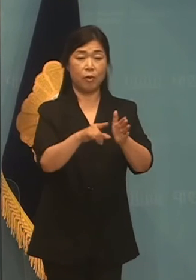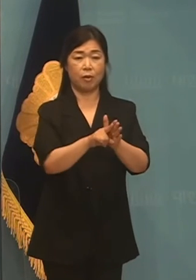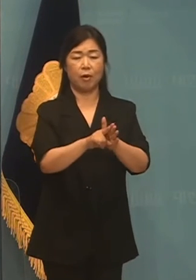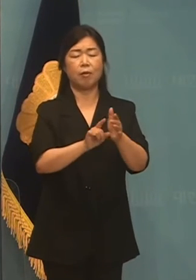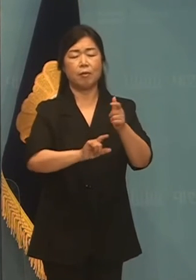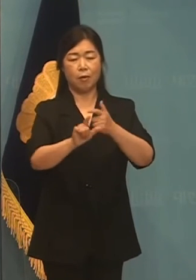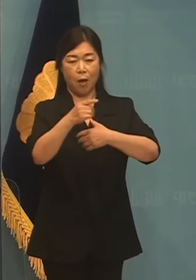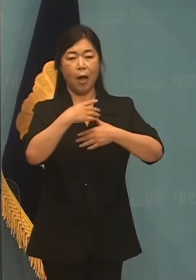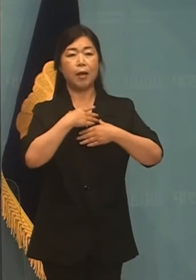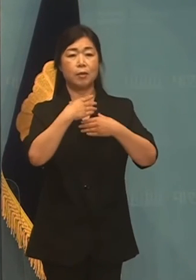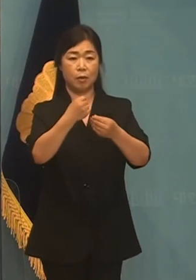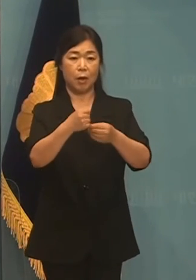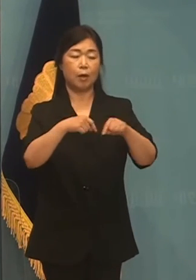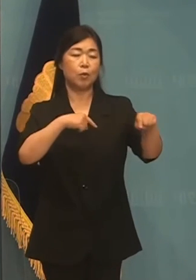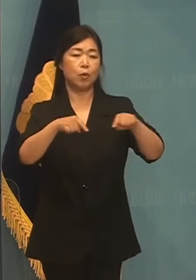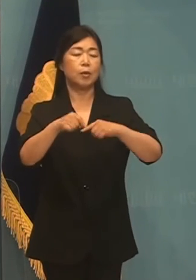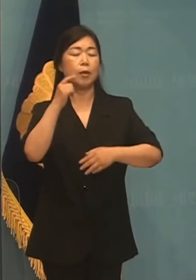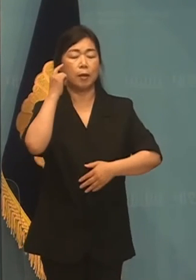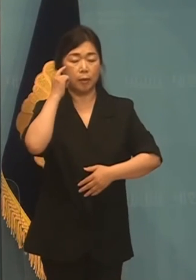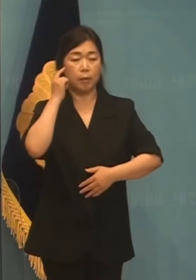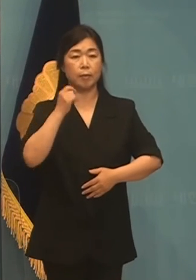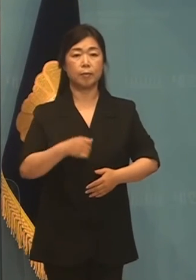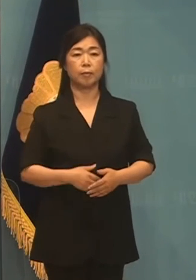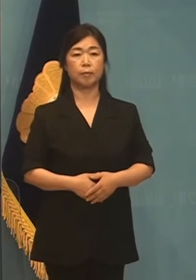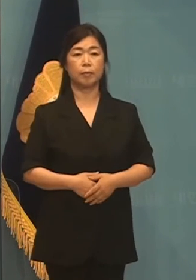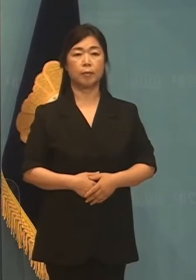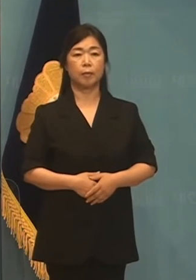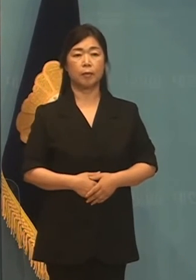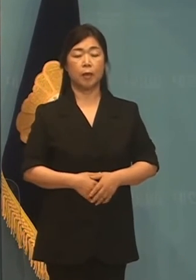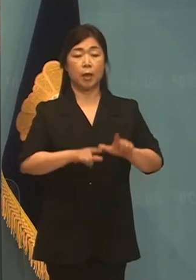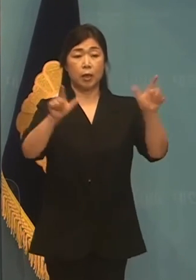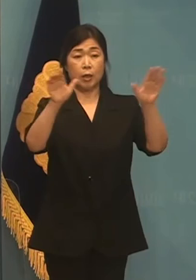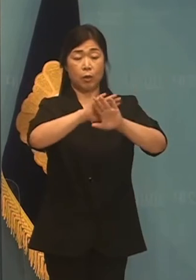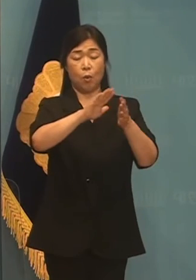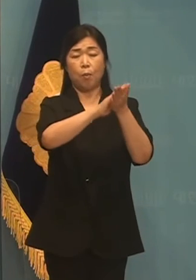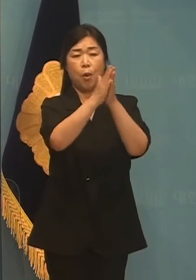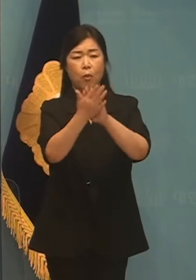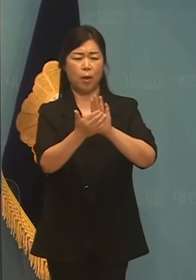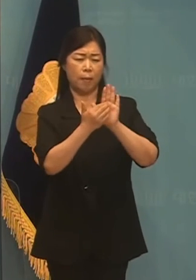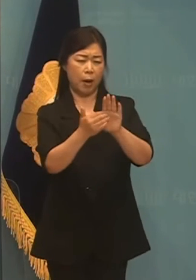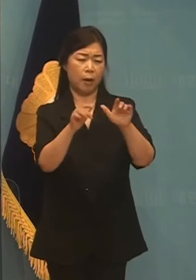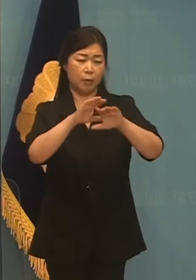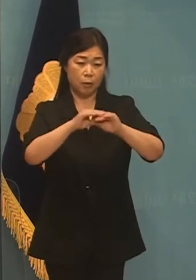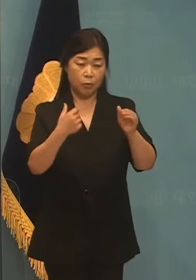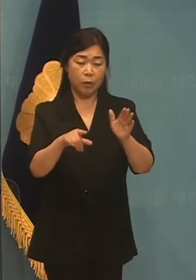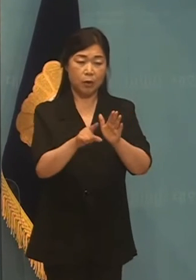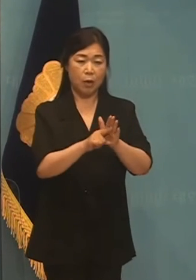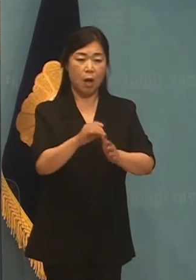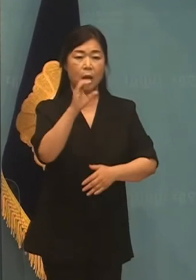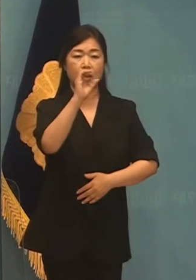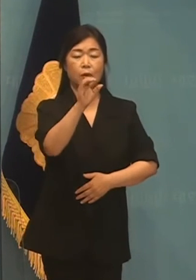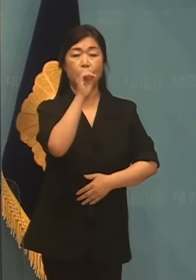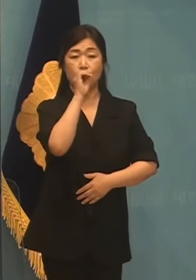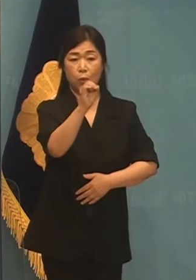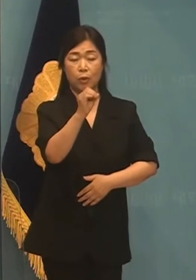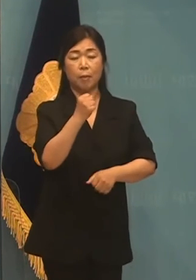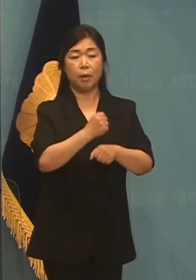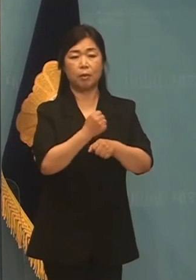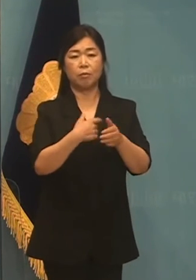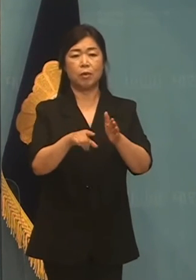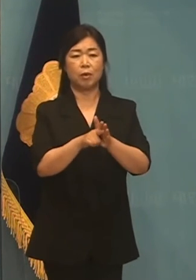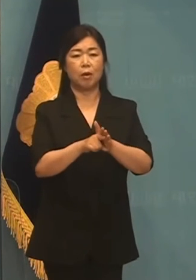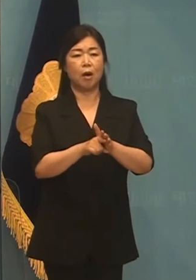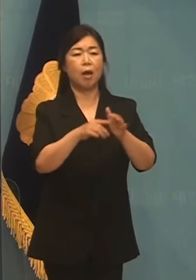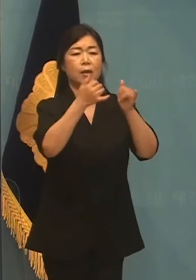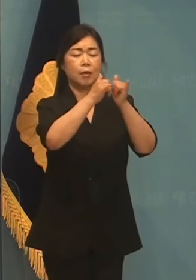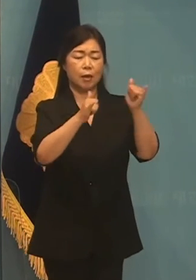훨씬 안전한 조치가 될 것입니다. 기후변화를 막기 위한 탄소 중립은 인류가 떠안고